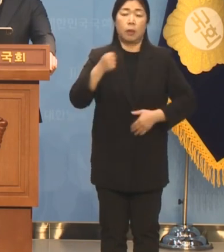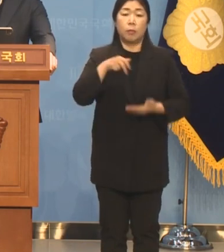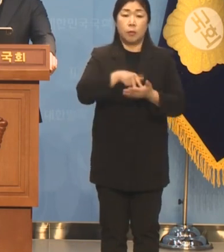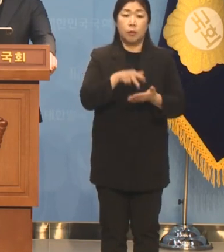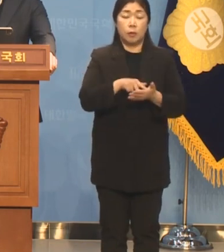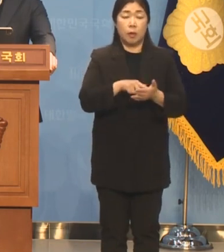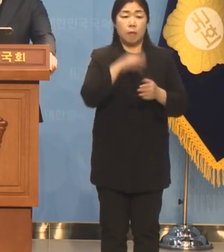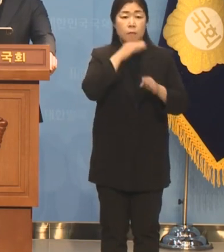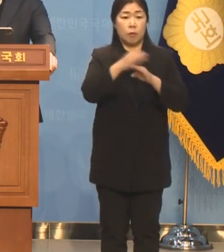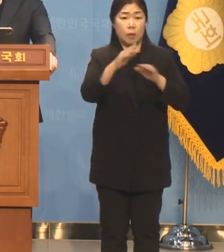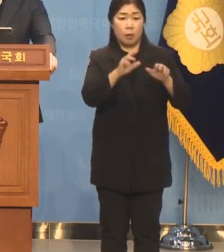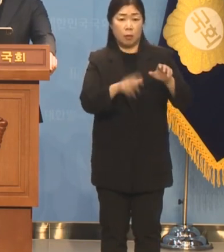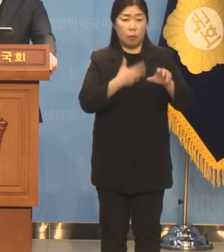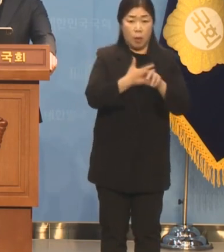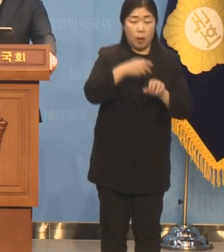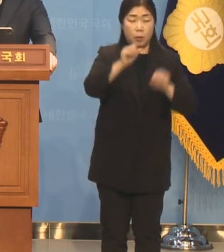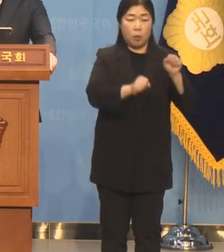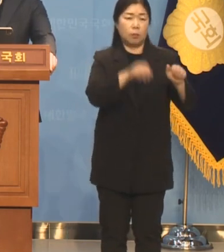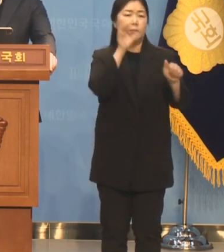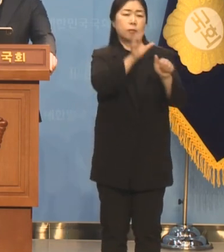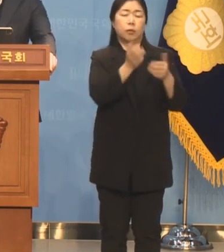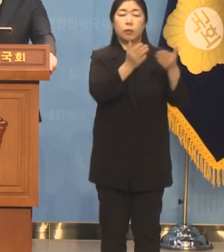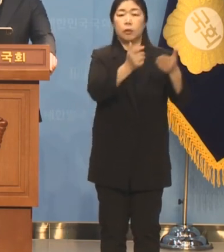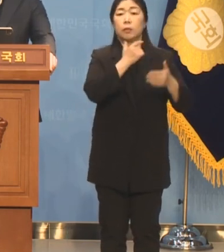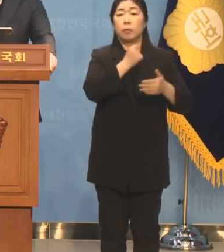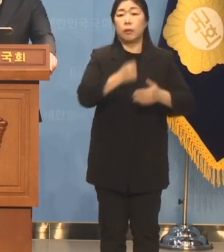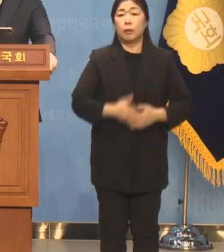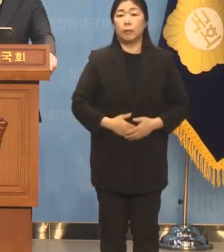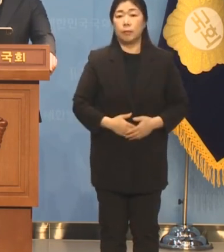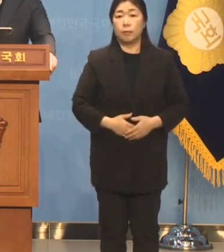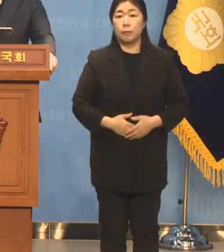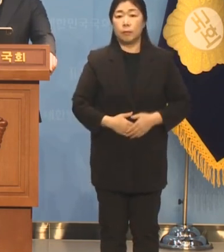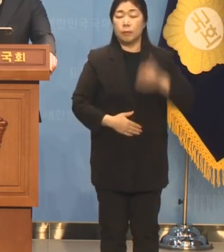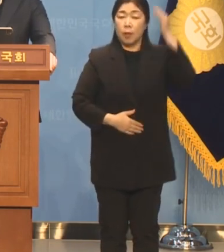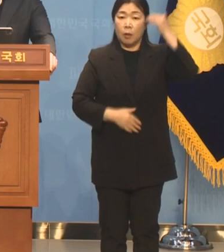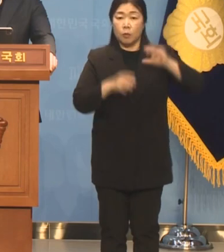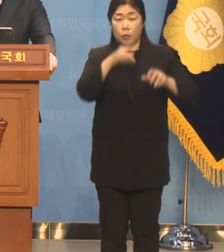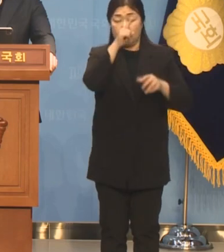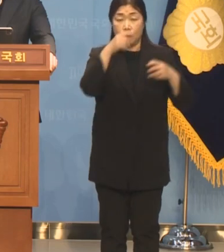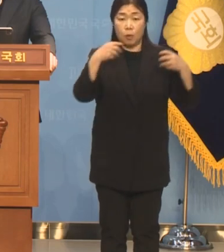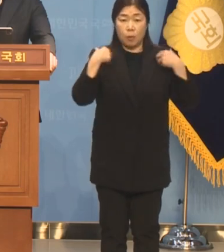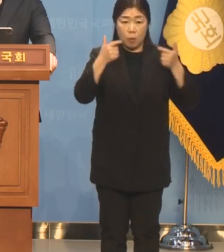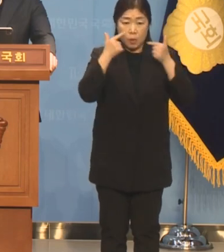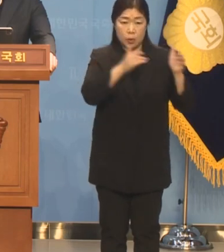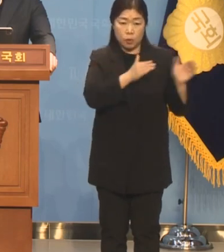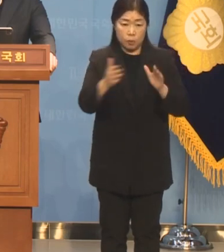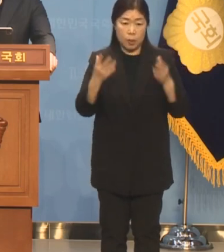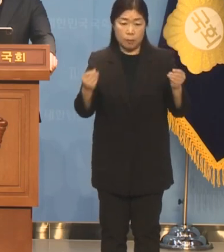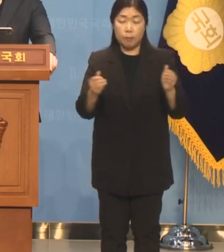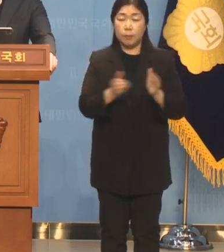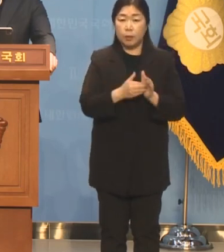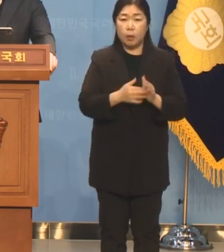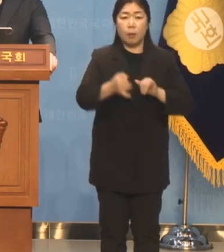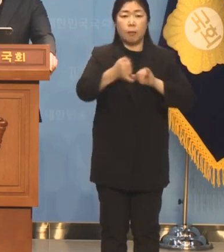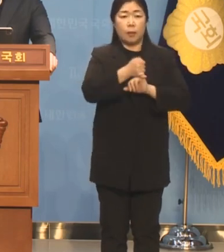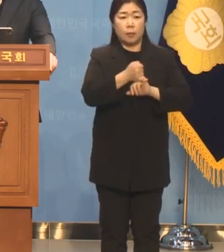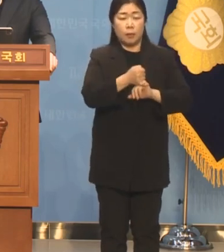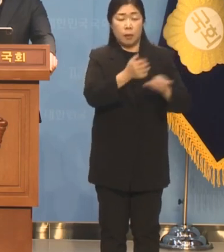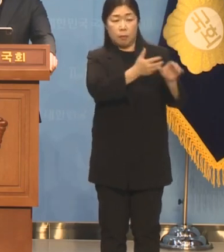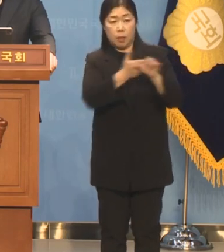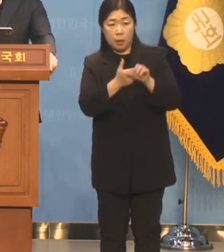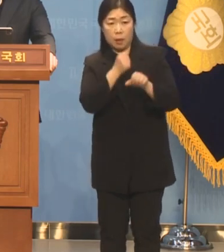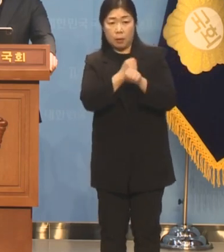강력하게 규탄합니다. 대한민국 정부는 확고한 준비태세를 갖추고 있으며 반드시 이러한